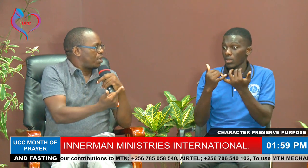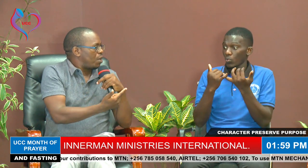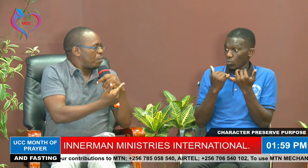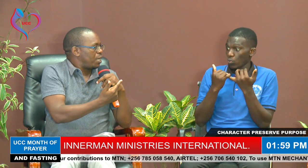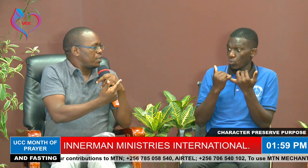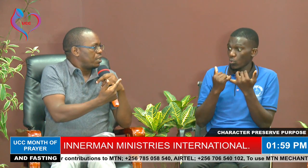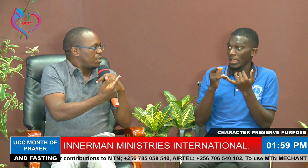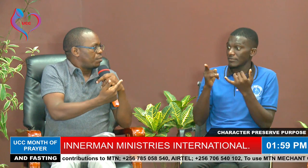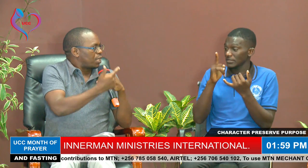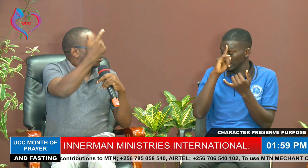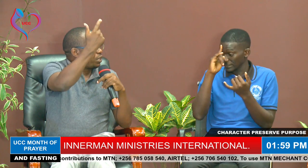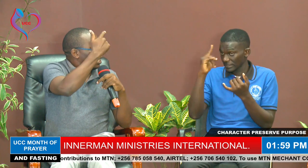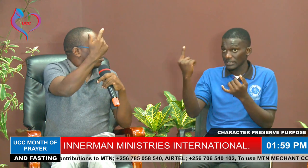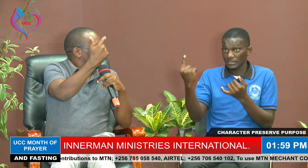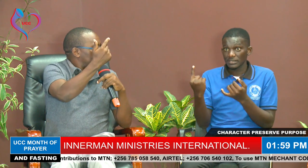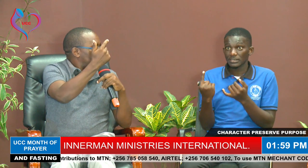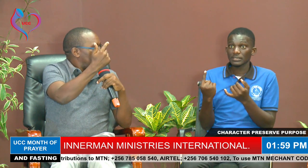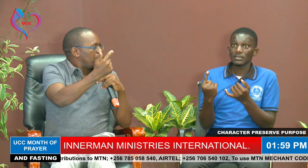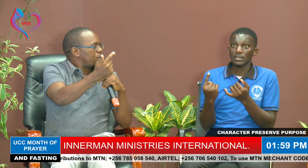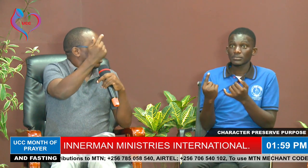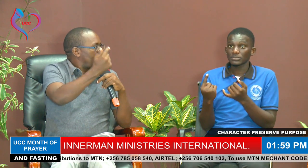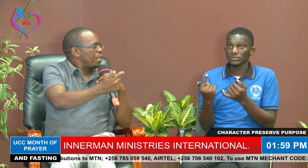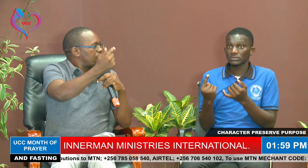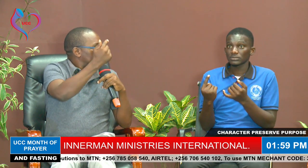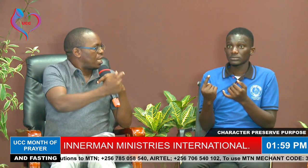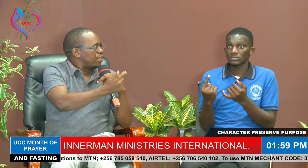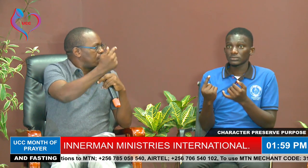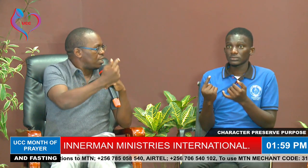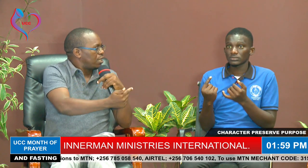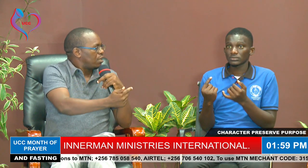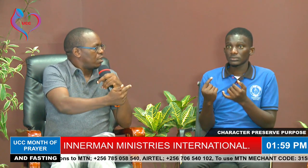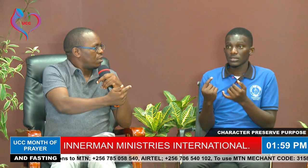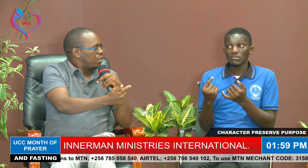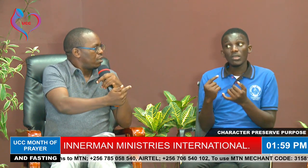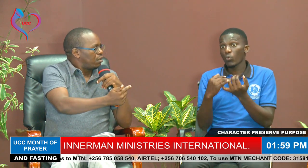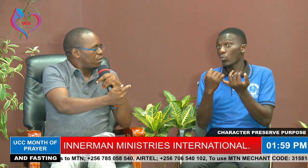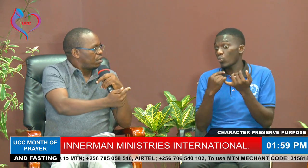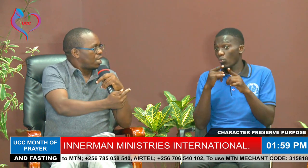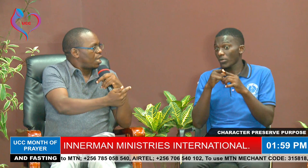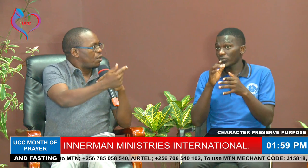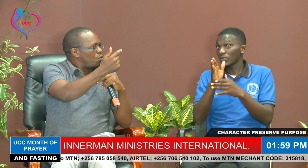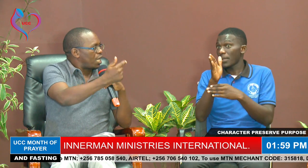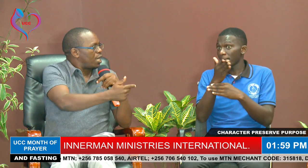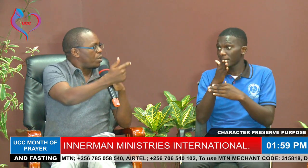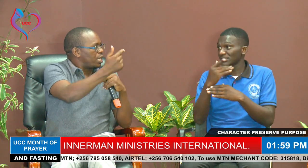kubera waamanyi kati tubijeri mu Potifa mukuchala wa minister yaze yayagala